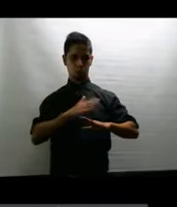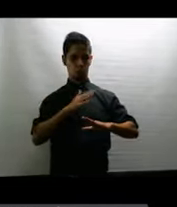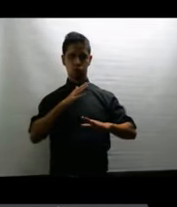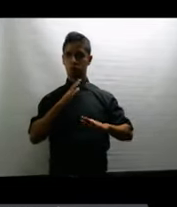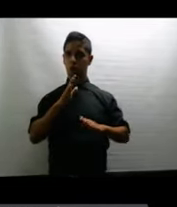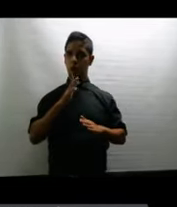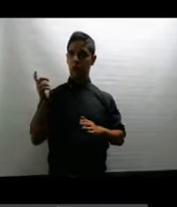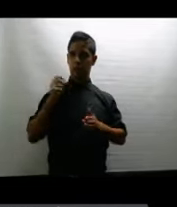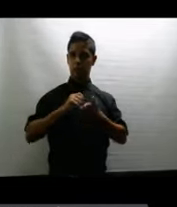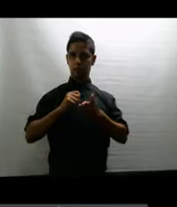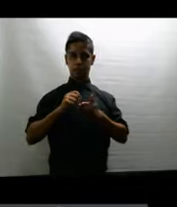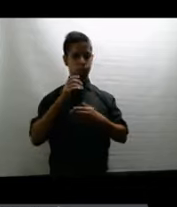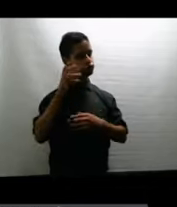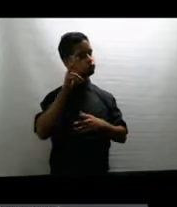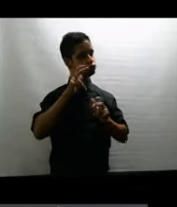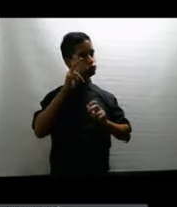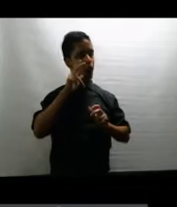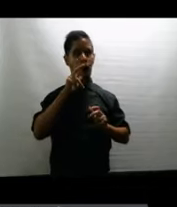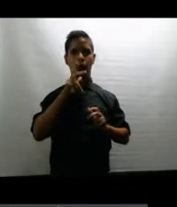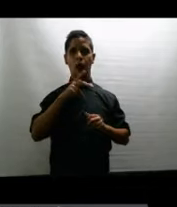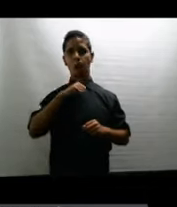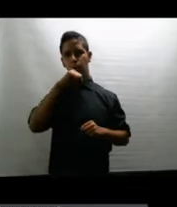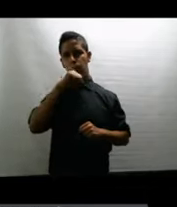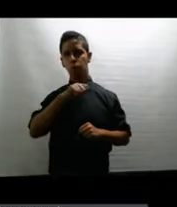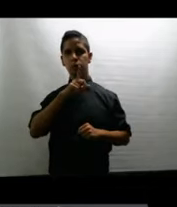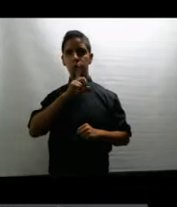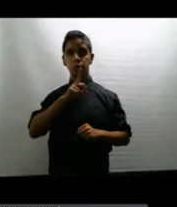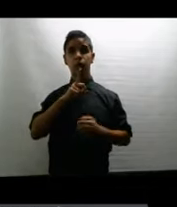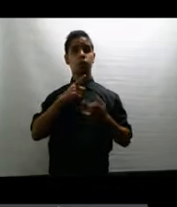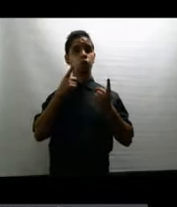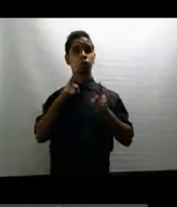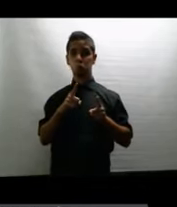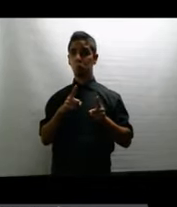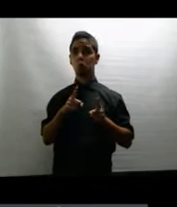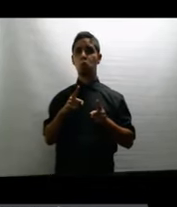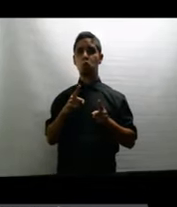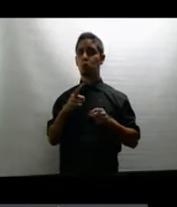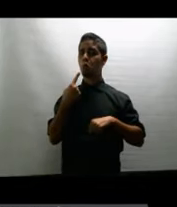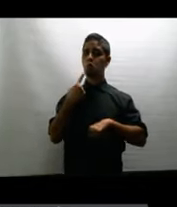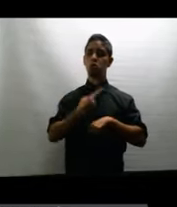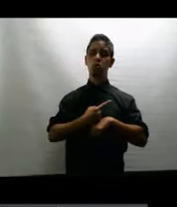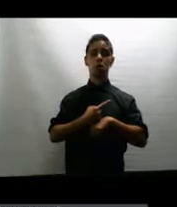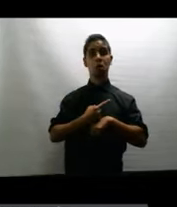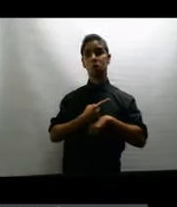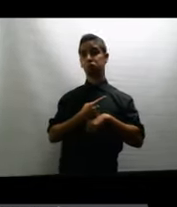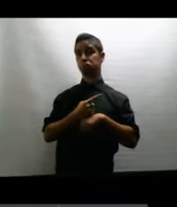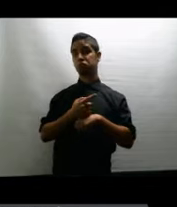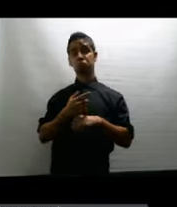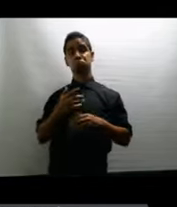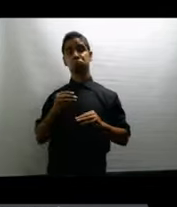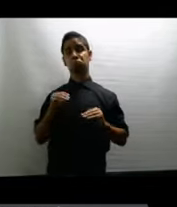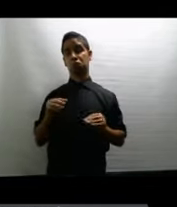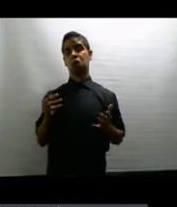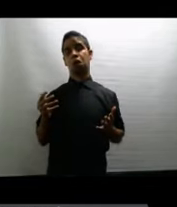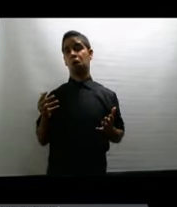sus canciones. Y entonces se da por casualidad que alguien me hace como